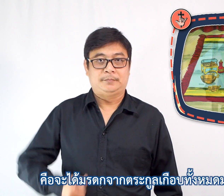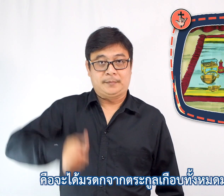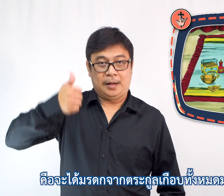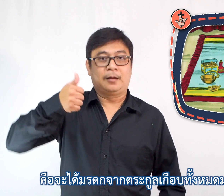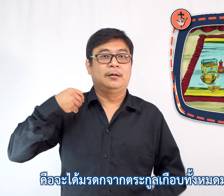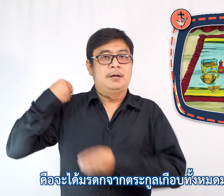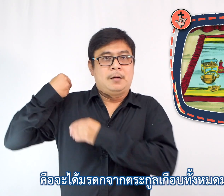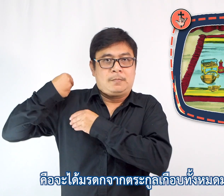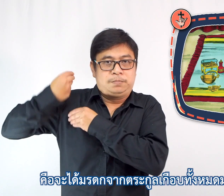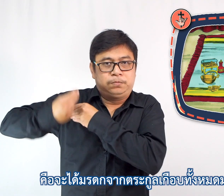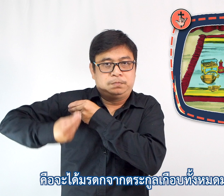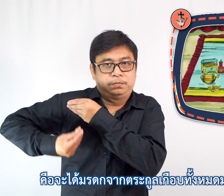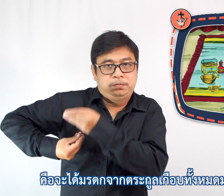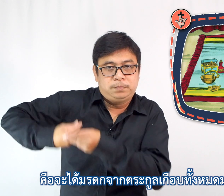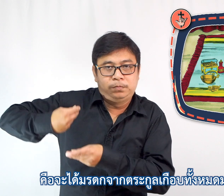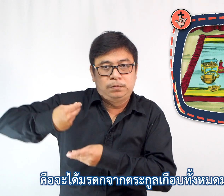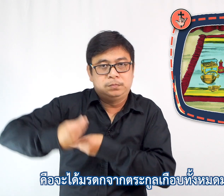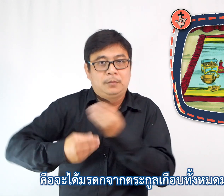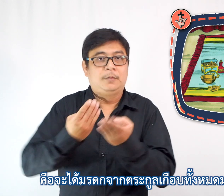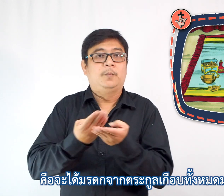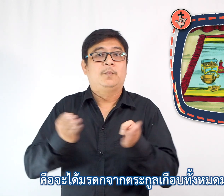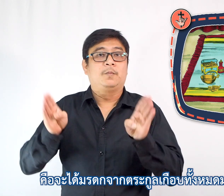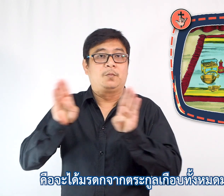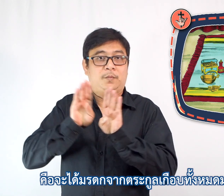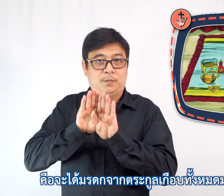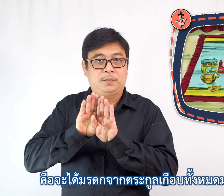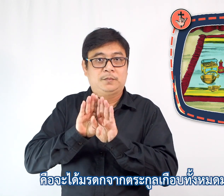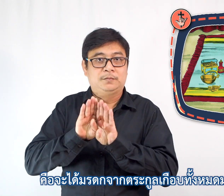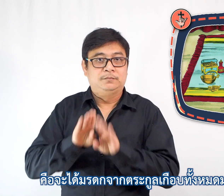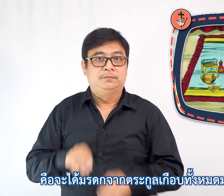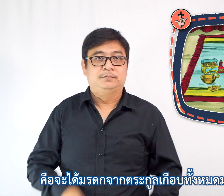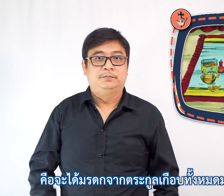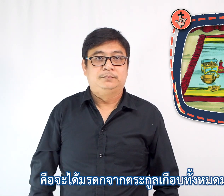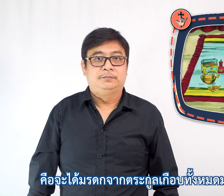คือจะได้มรดกจากตระกูลเกือบทั้งหมดมากกว่าน้องชาย